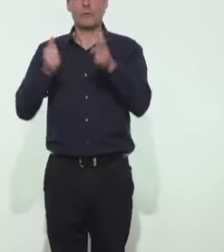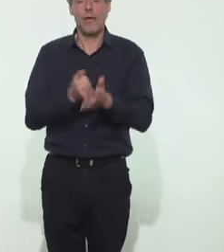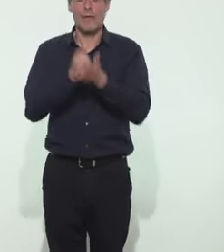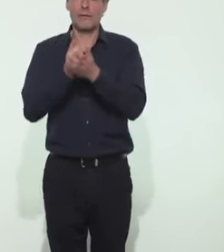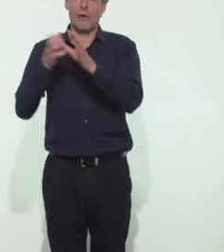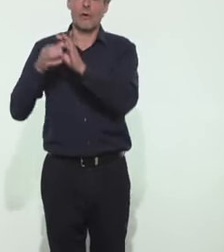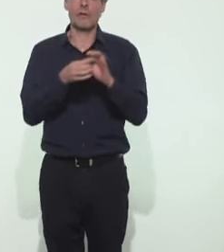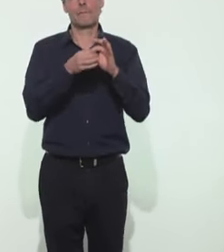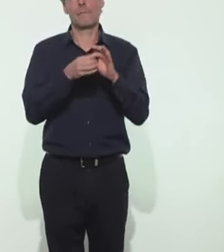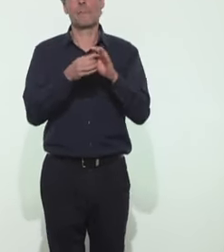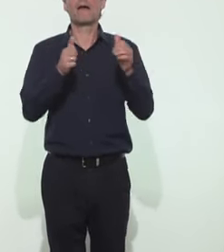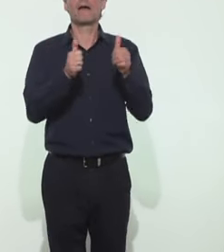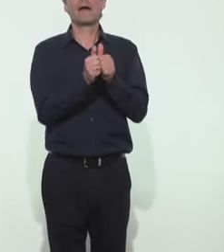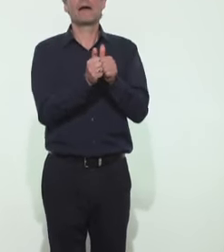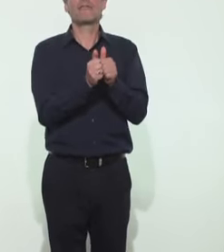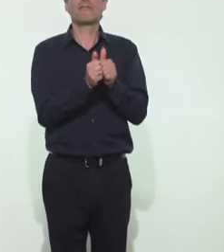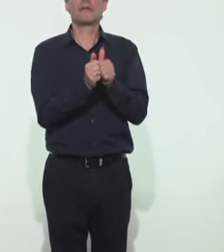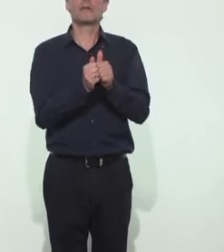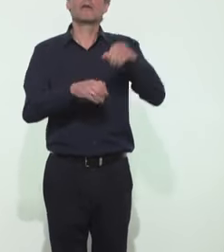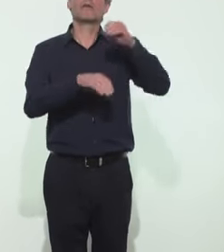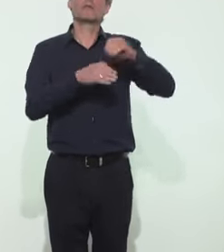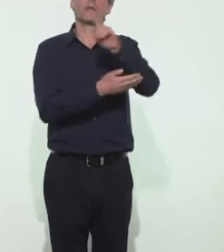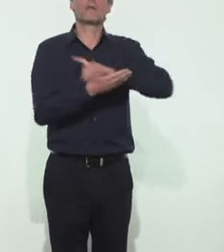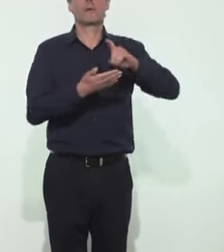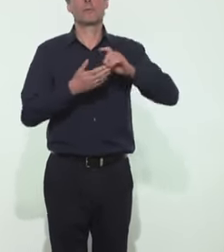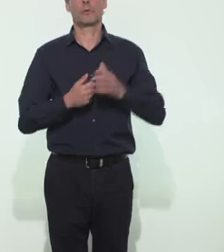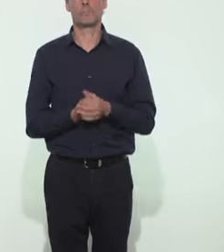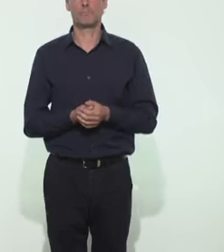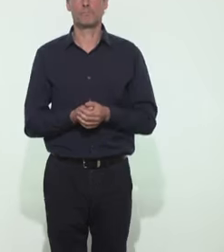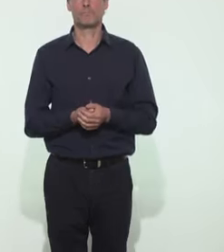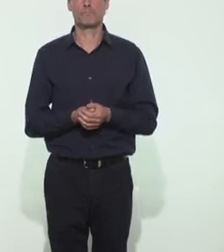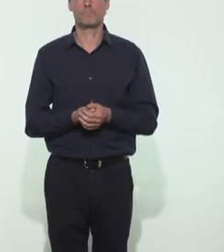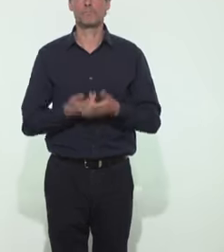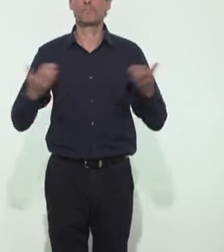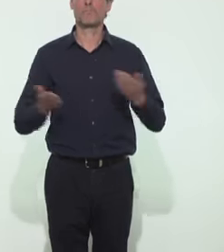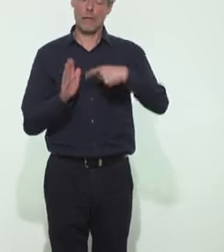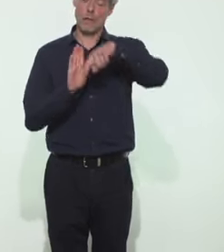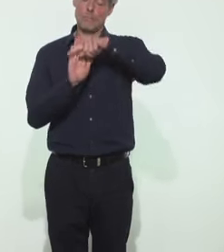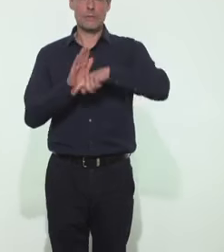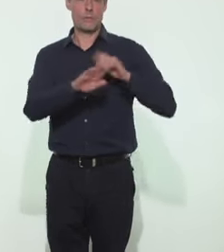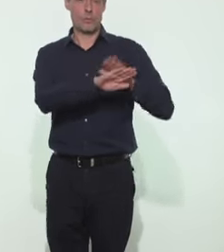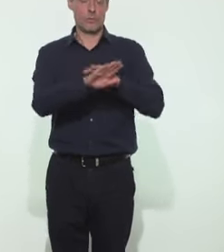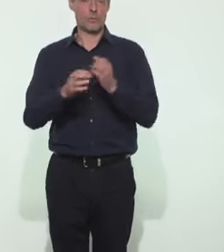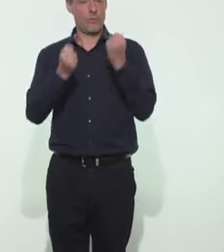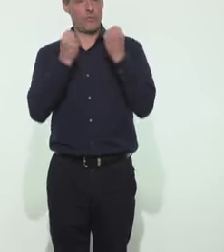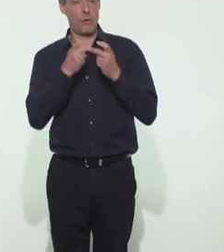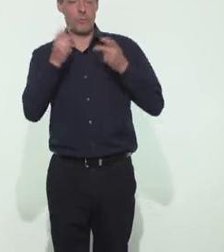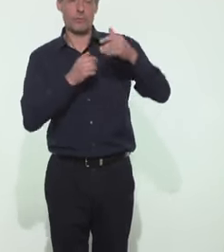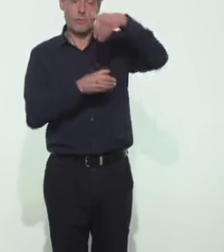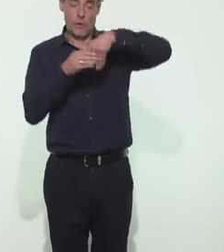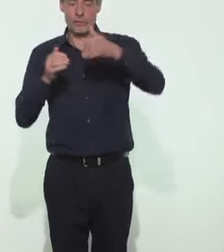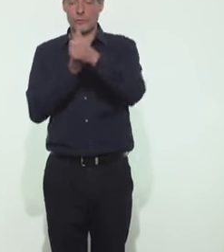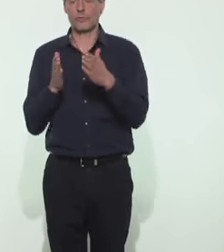étroit avec les conseils départementaux les mesures de prévention seront renforcés au sein de ces structures